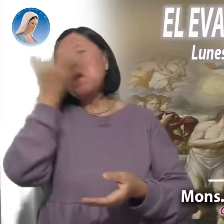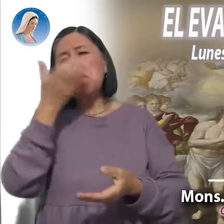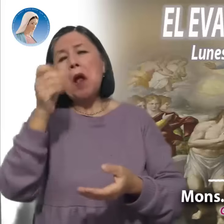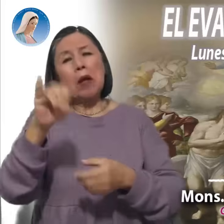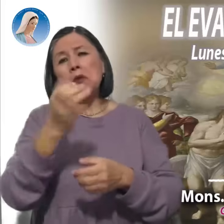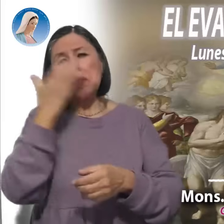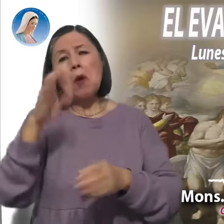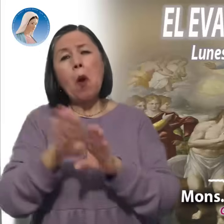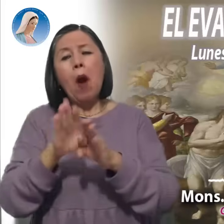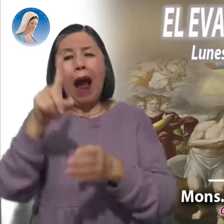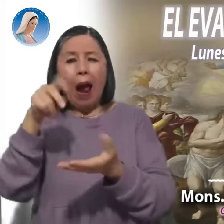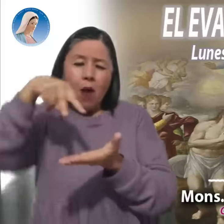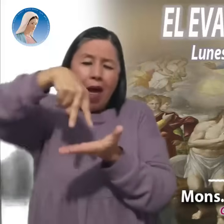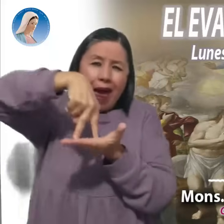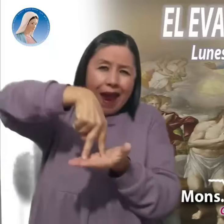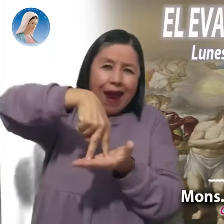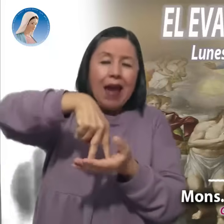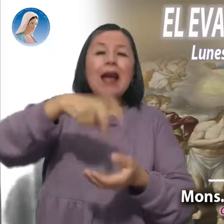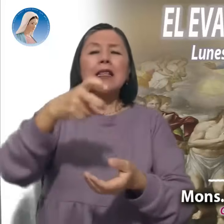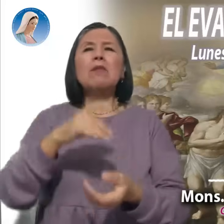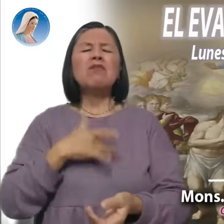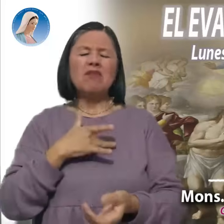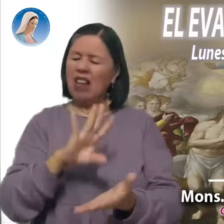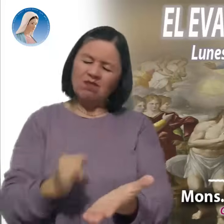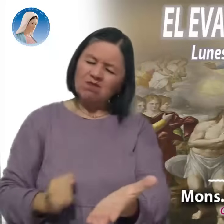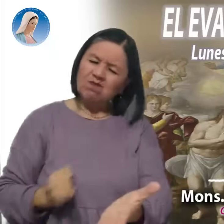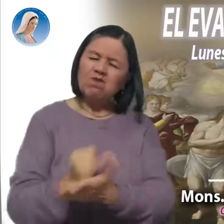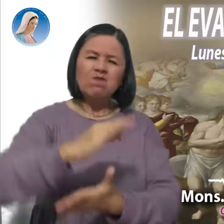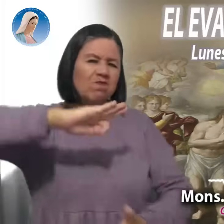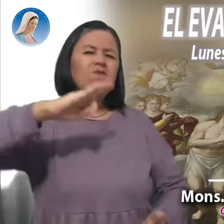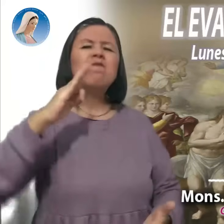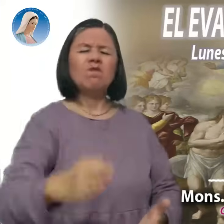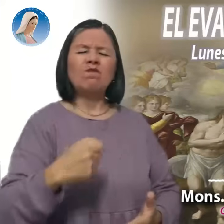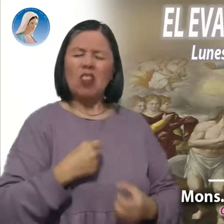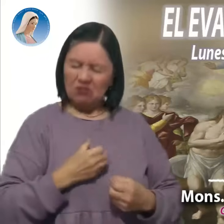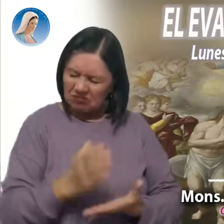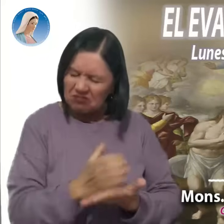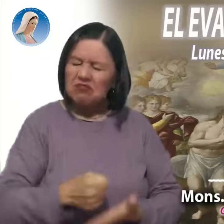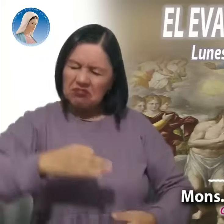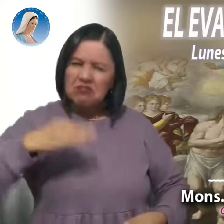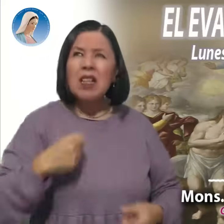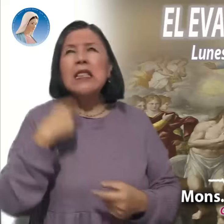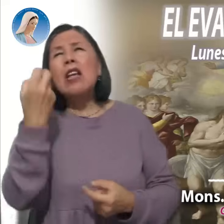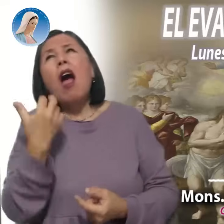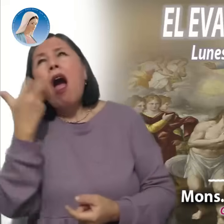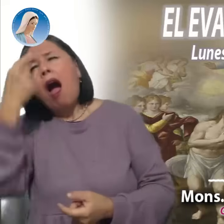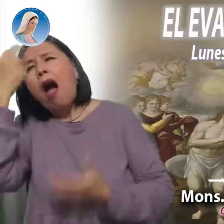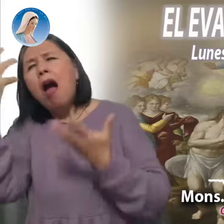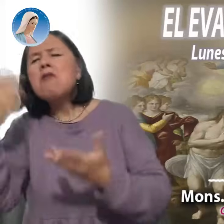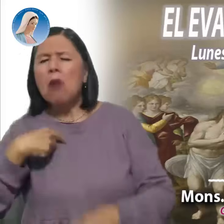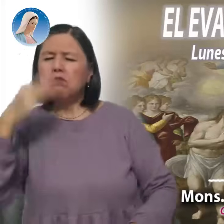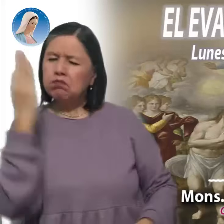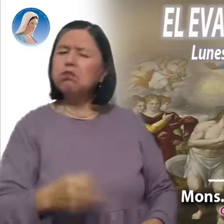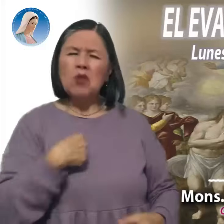común a muchas culturas, significa una decisión radical de entrega a un ideal, por el cual se declara